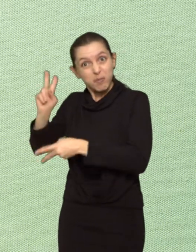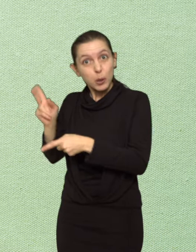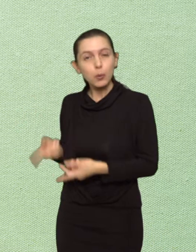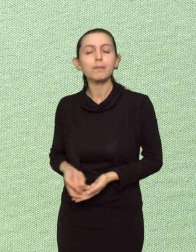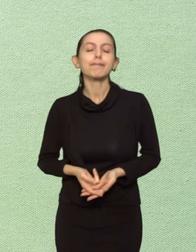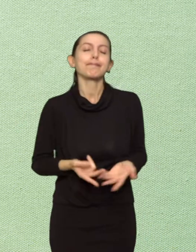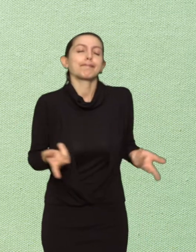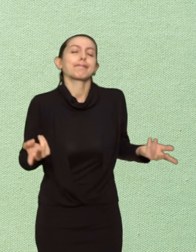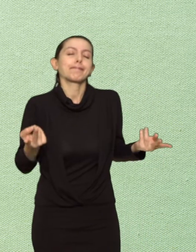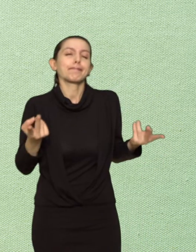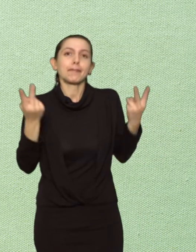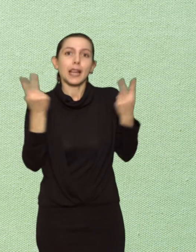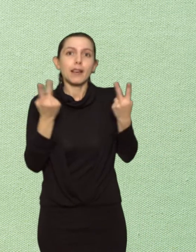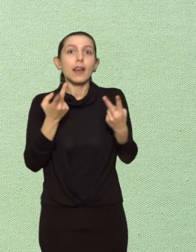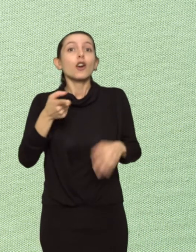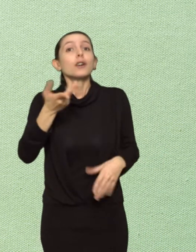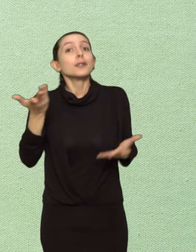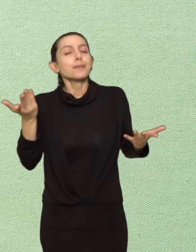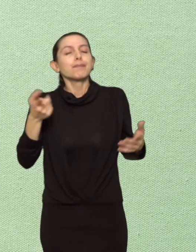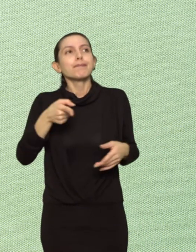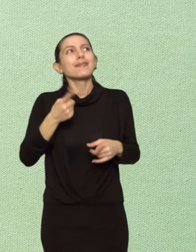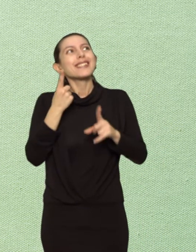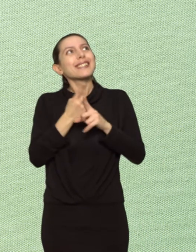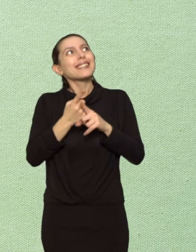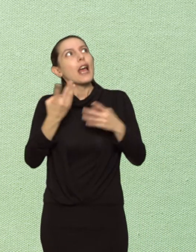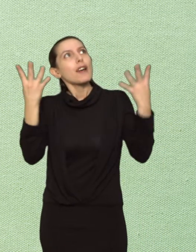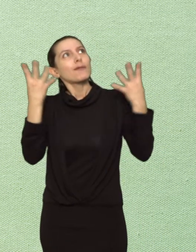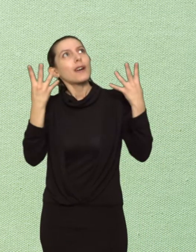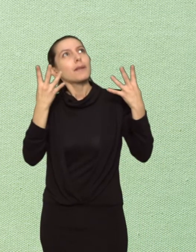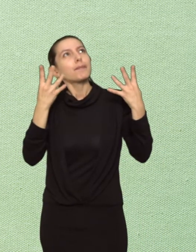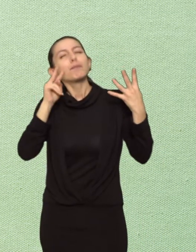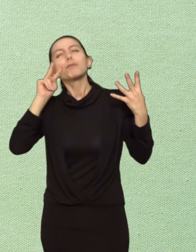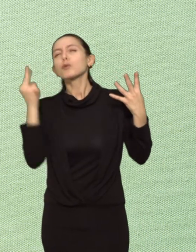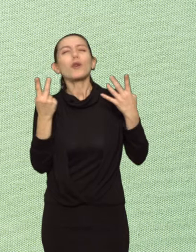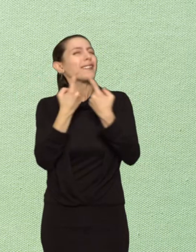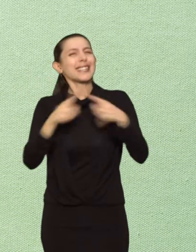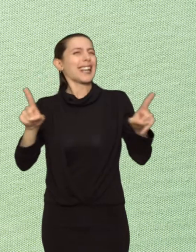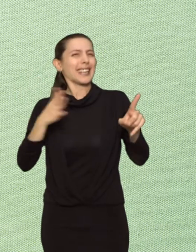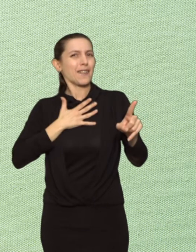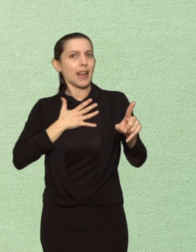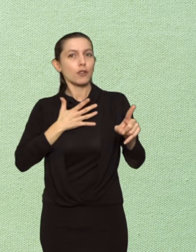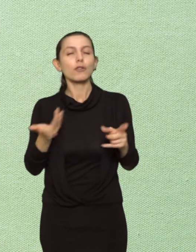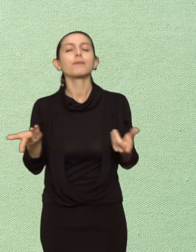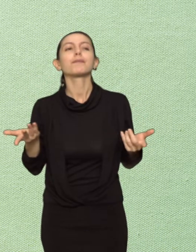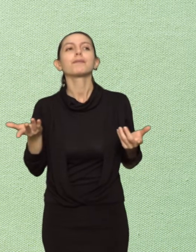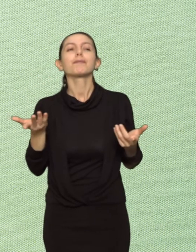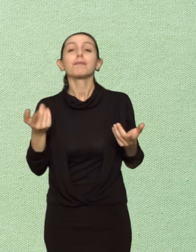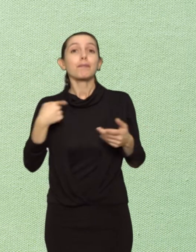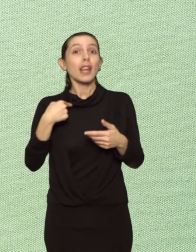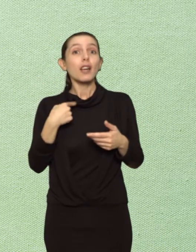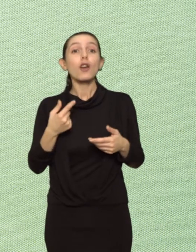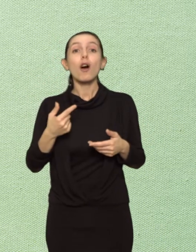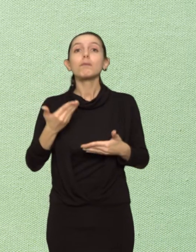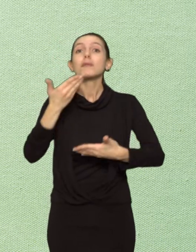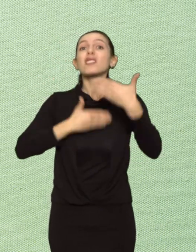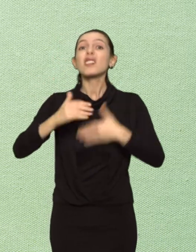Certo, più quello bisogna ragionare in un termine molto diverso, infatti. Io non amo